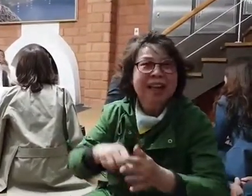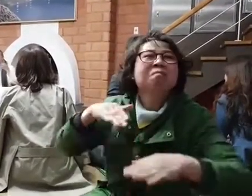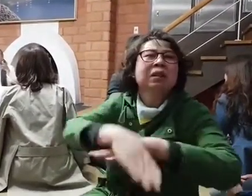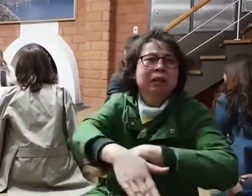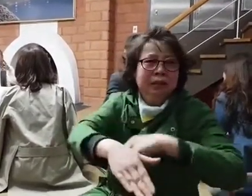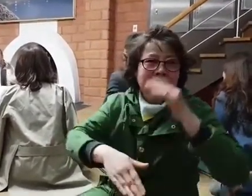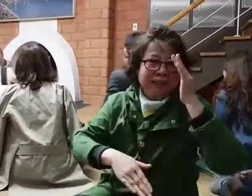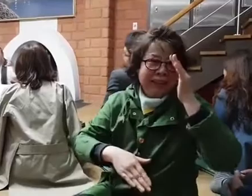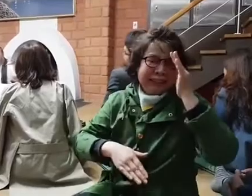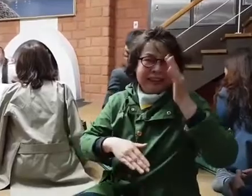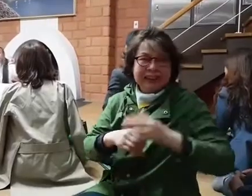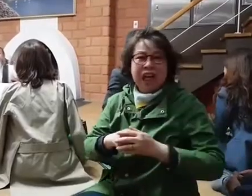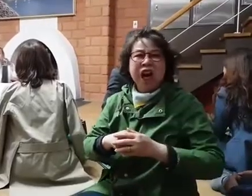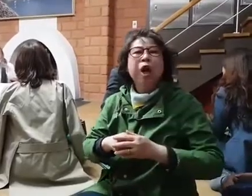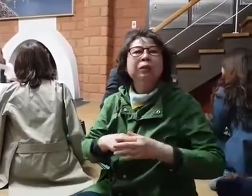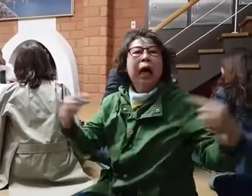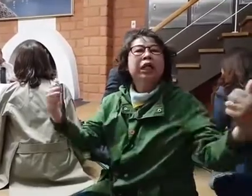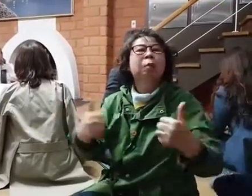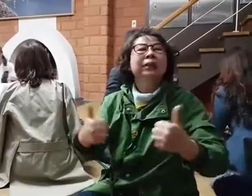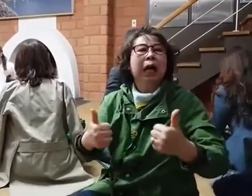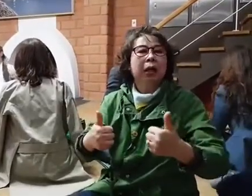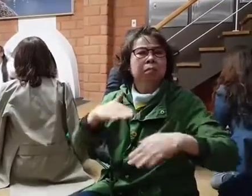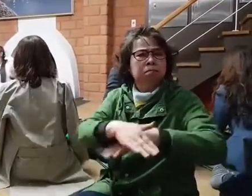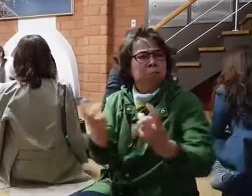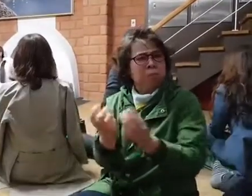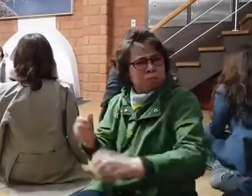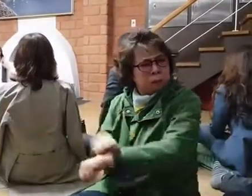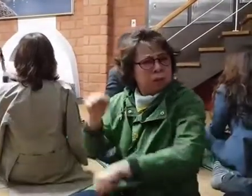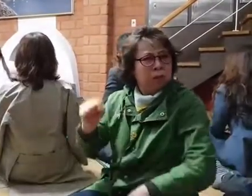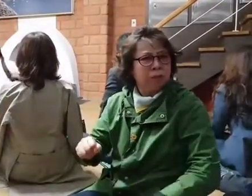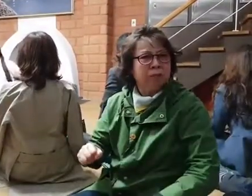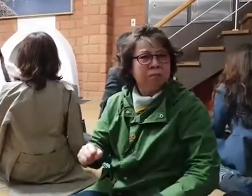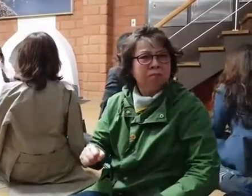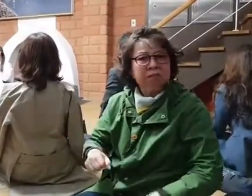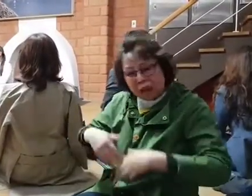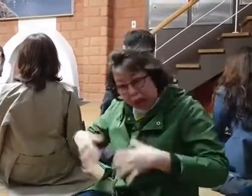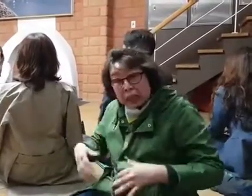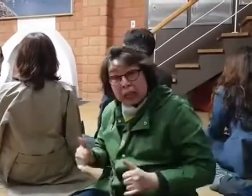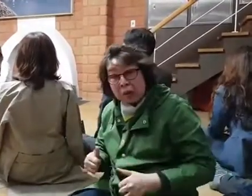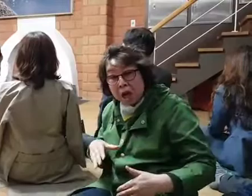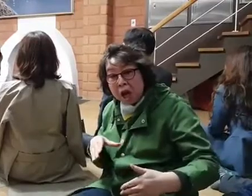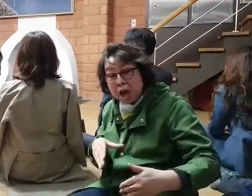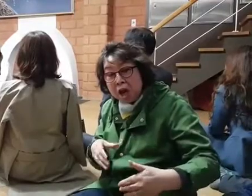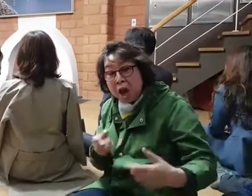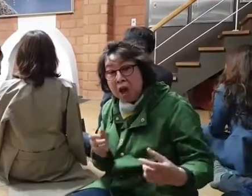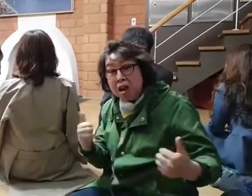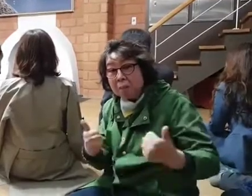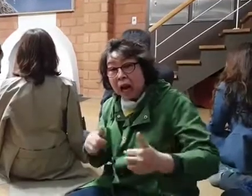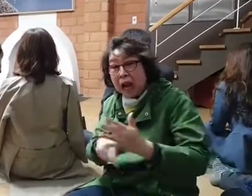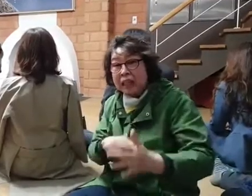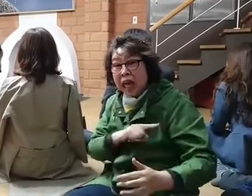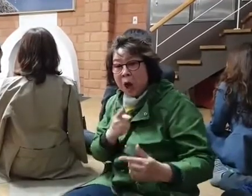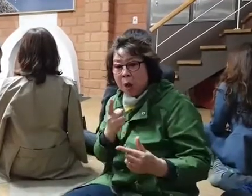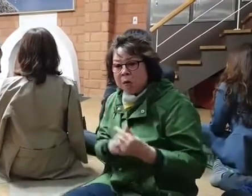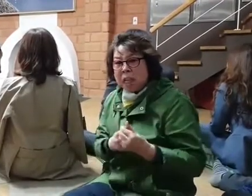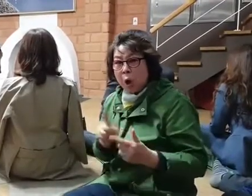요렇게 원래가 협상은 요렇게 하는 겁니다. 약한 사람이 협상을 할 때는 최고의